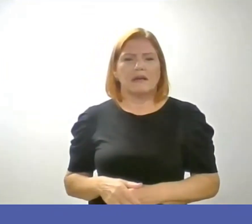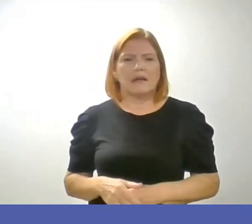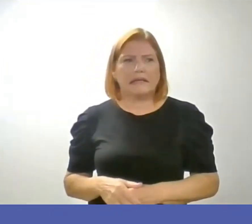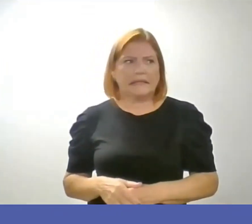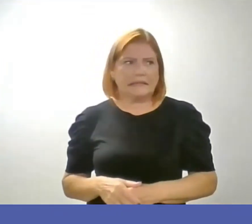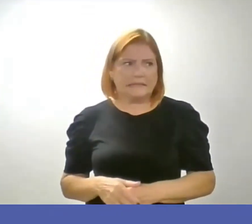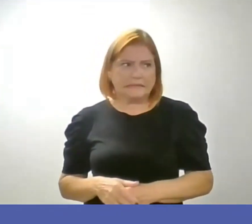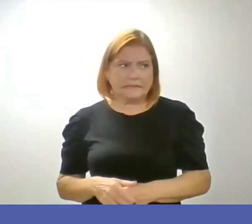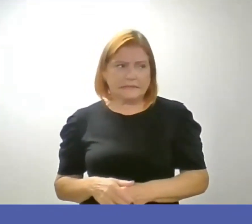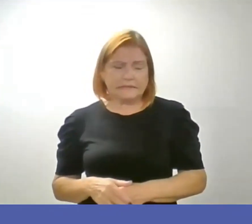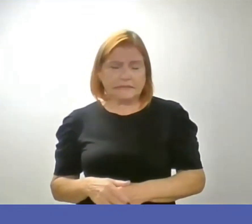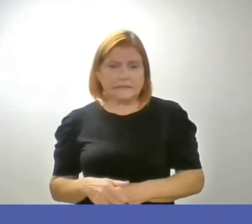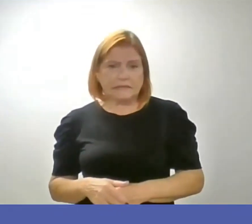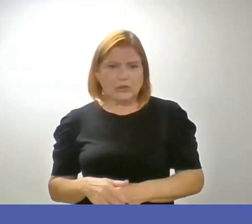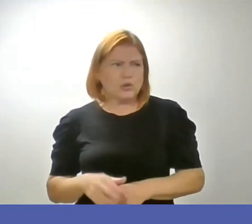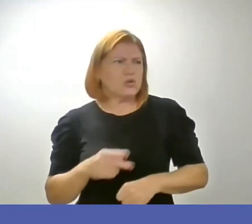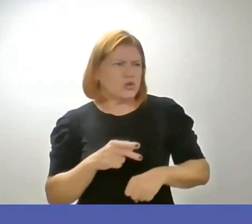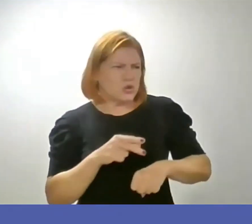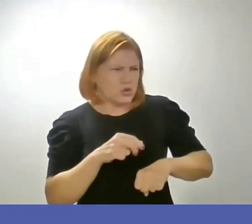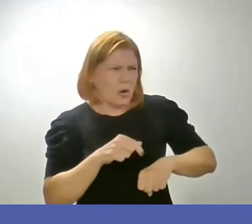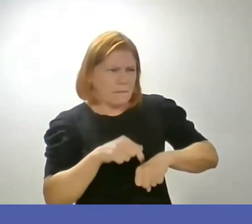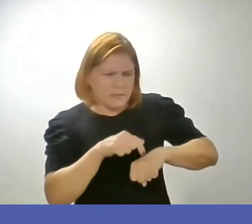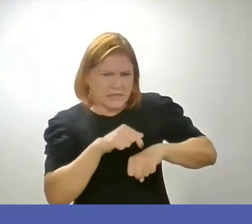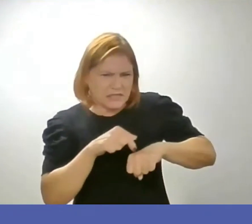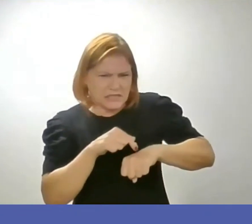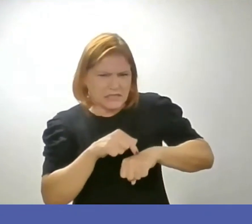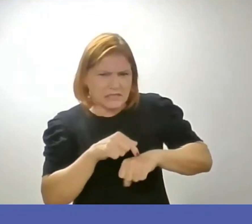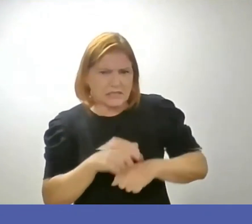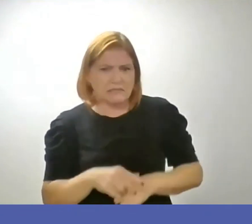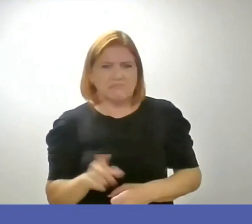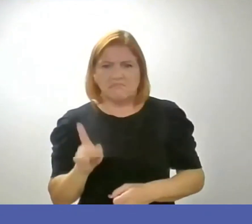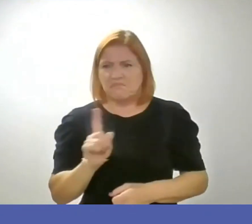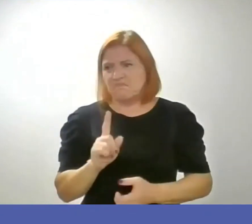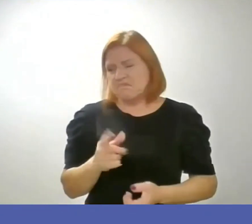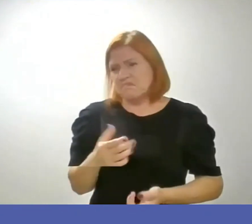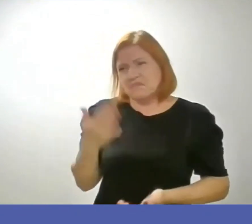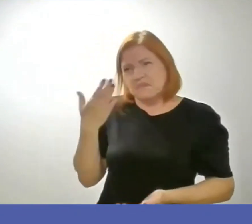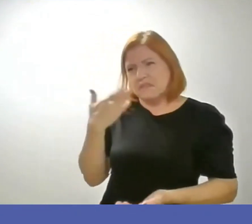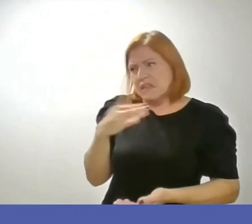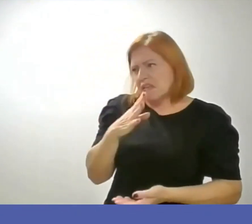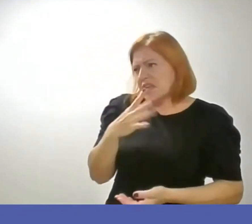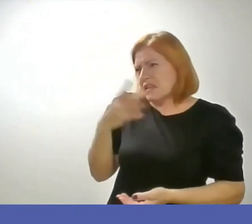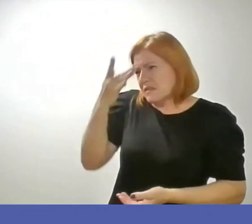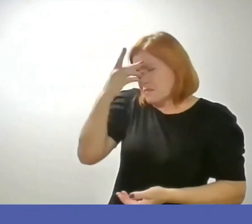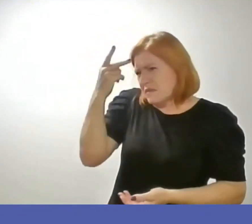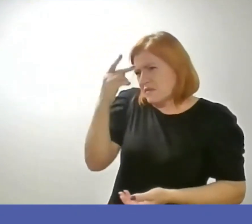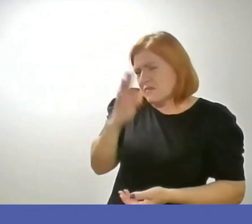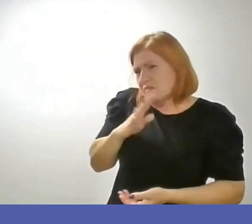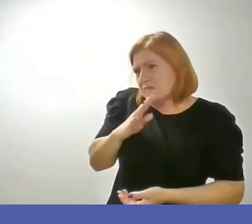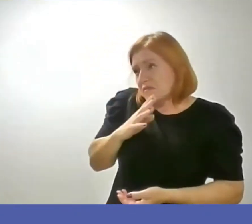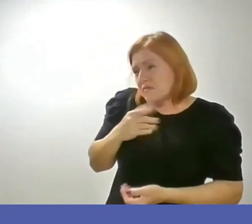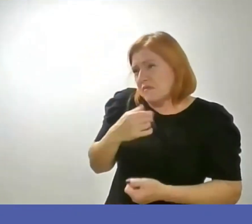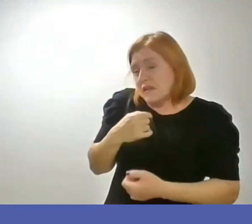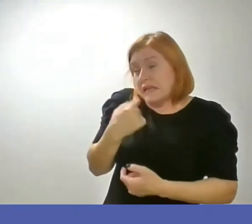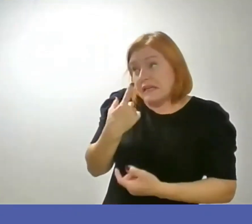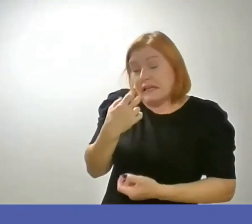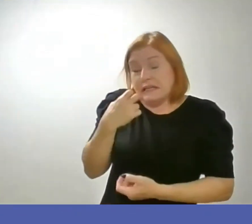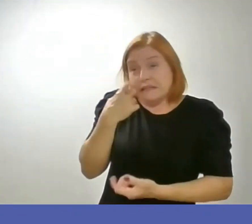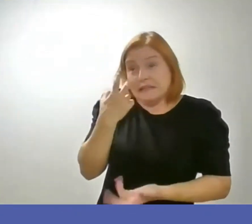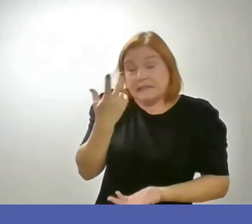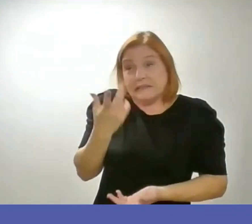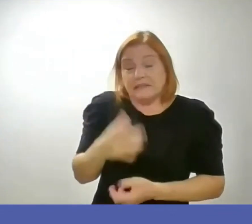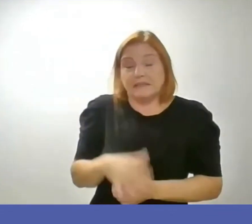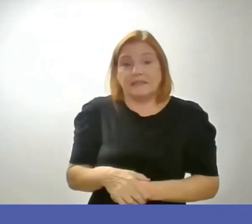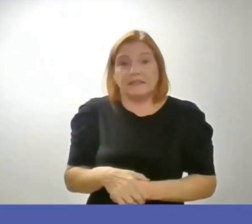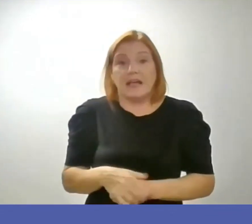Eu tenho pessoas que me conhecem nessa cidade, né? Aí no fim ele foi. Esse jovem